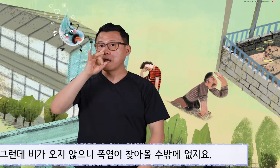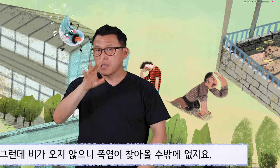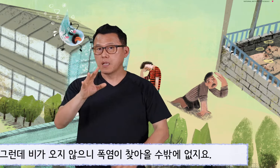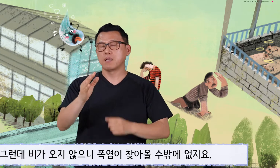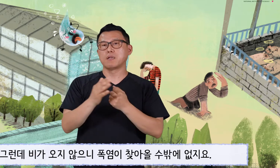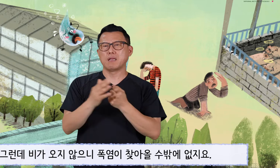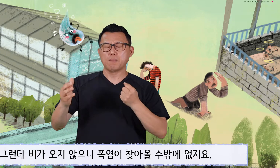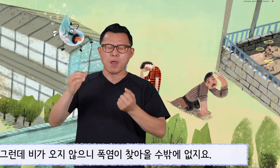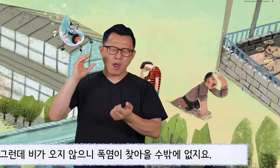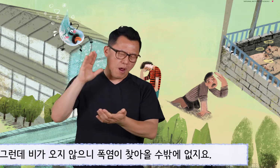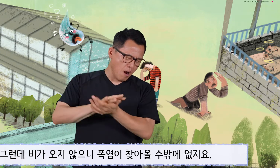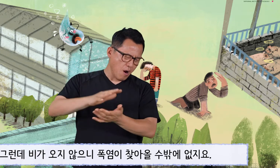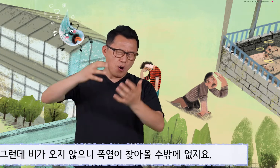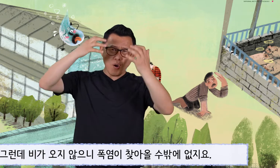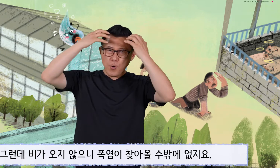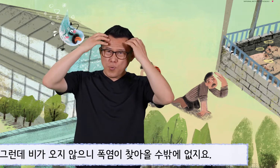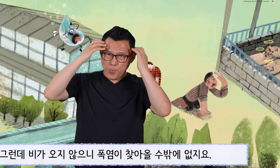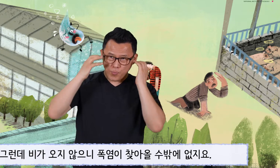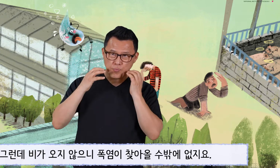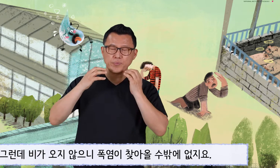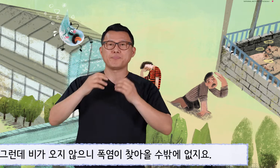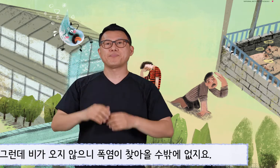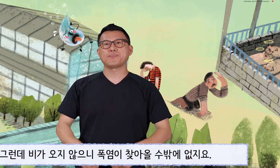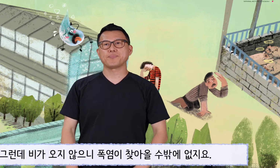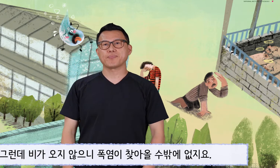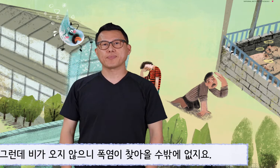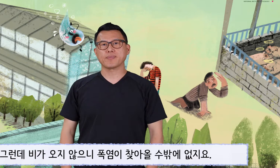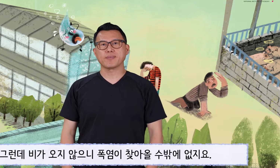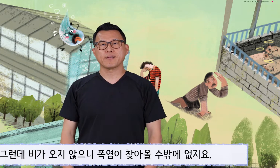오지 않으니 폭염이 찾아올 수밖에 없지요.